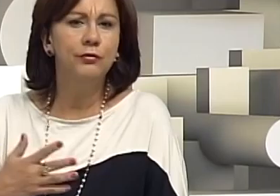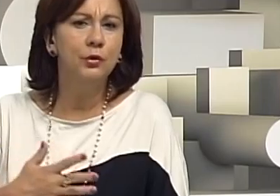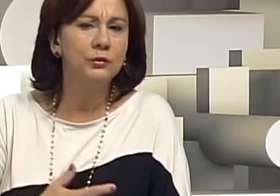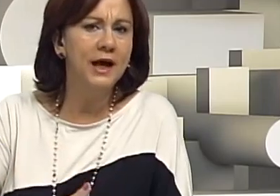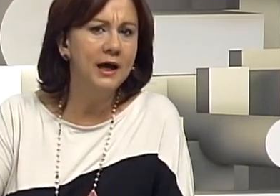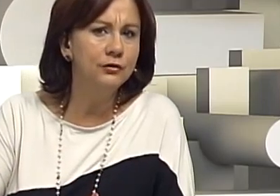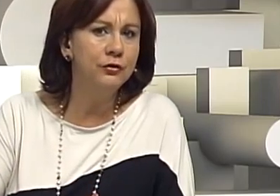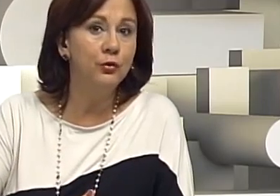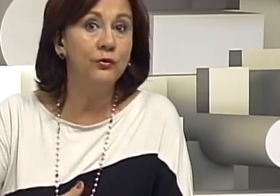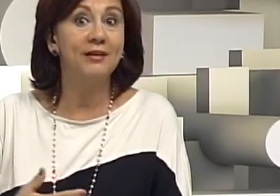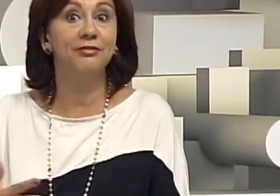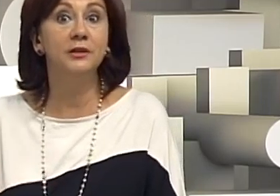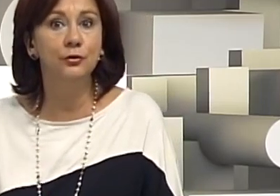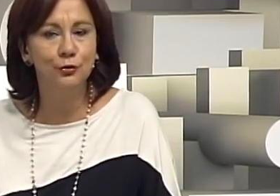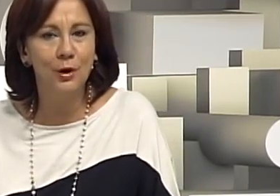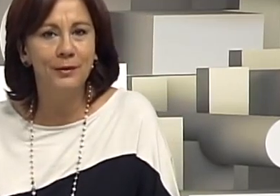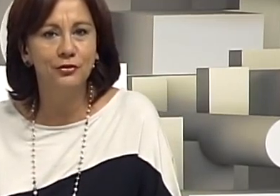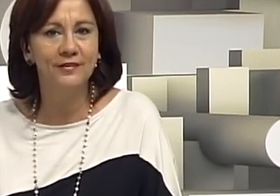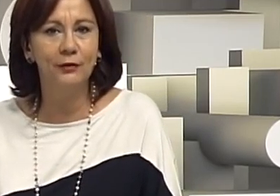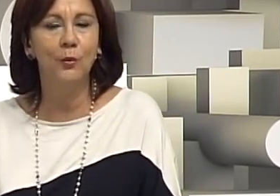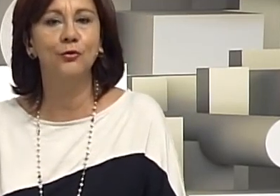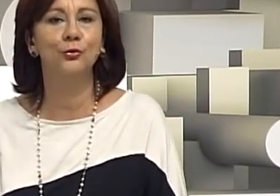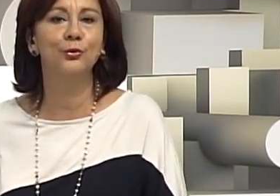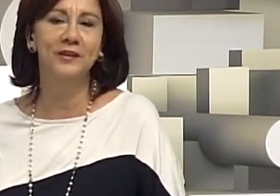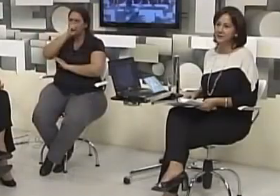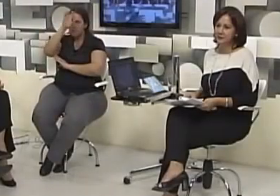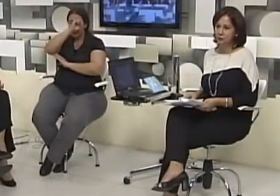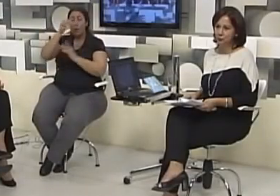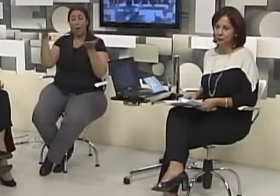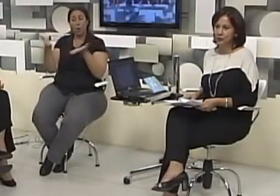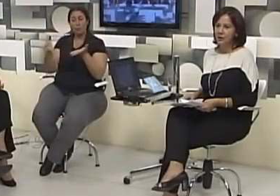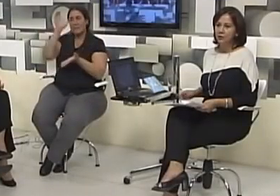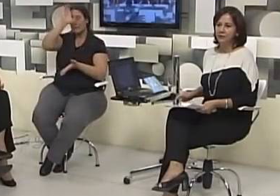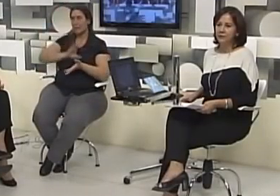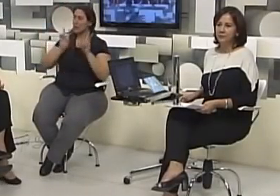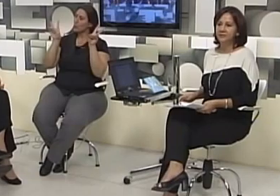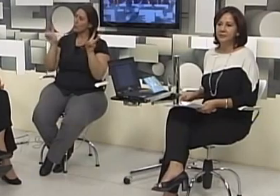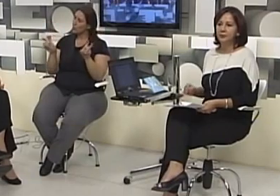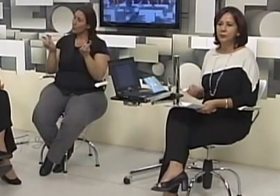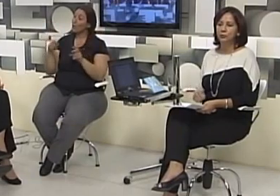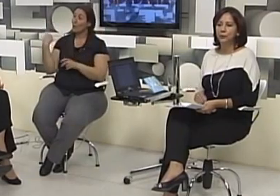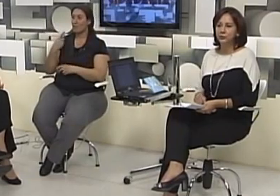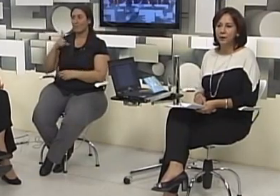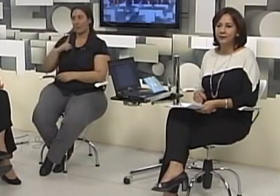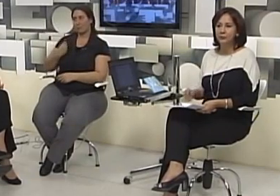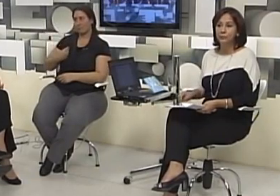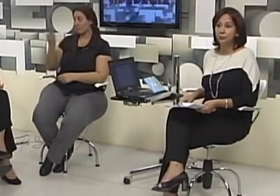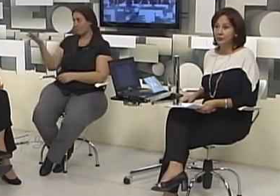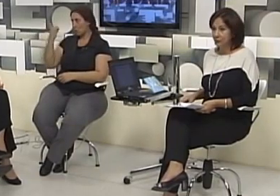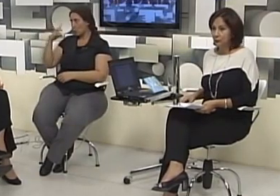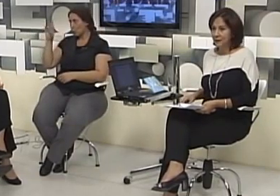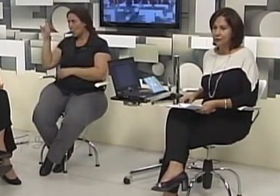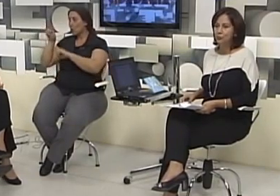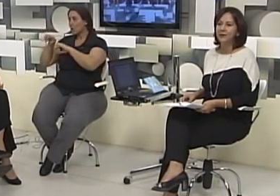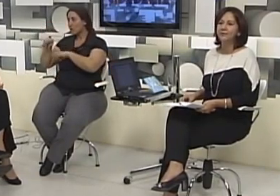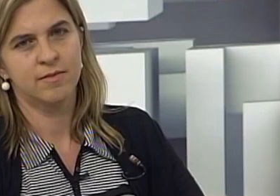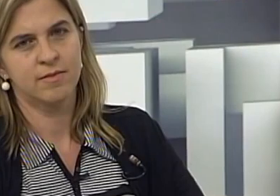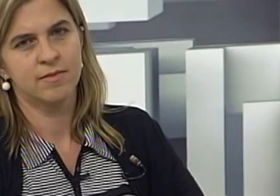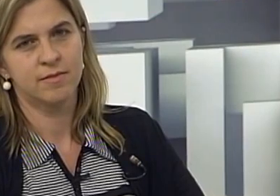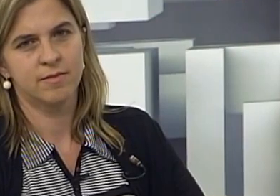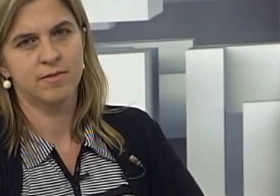as dificuldades e os avanços no aprendizado é o assunto do Cidadania de hoje. Nós estamos recebendo a doutora em Educação, professora da Faculdade